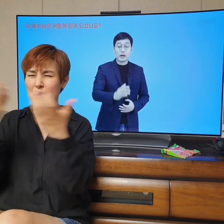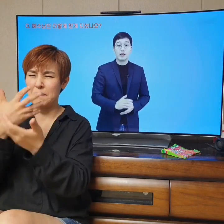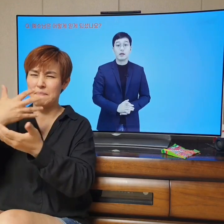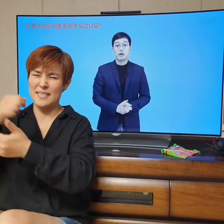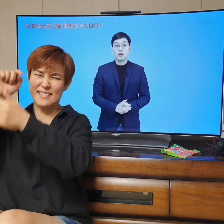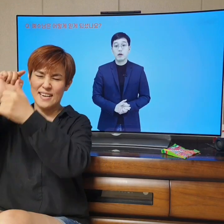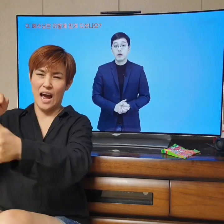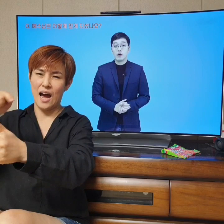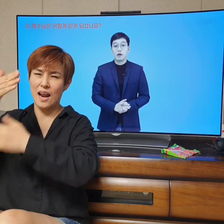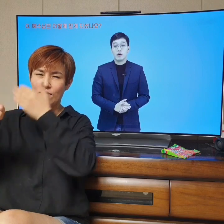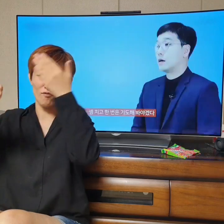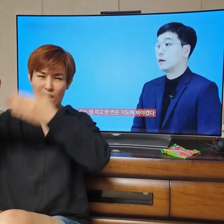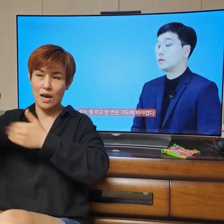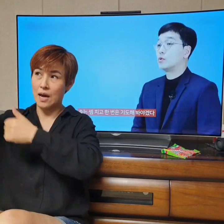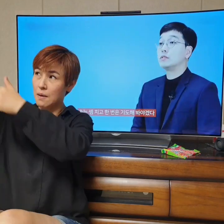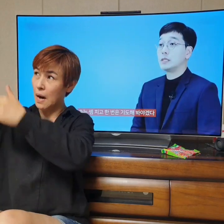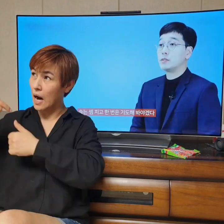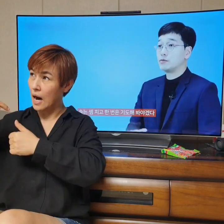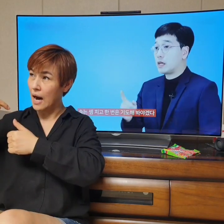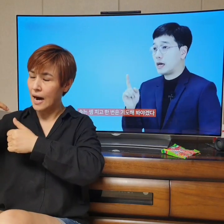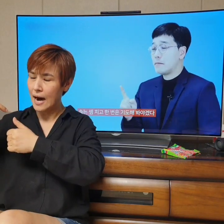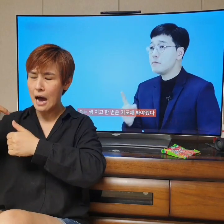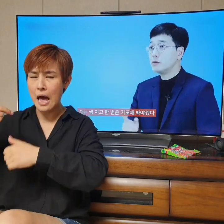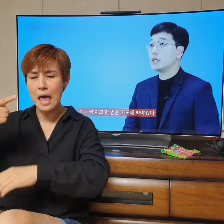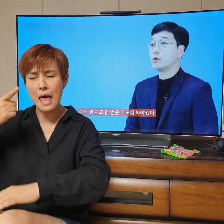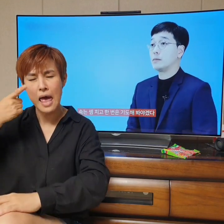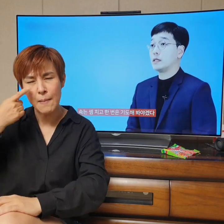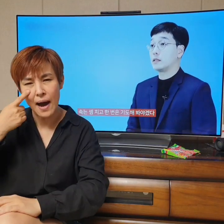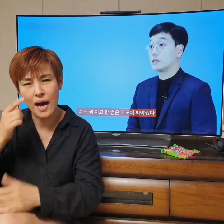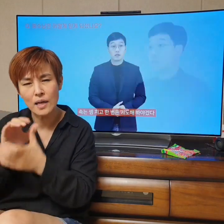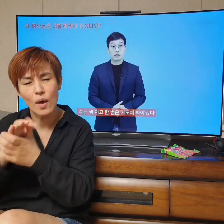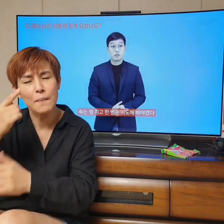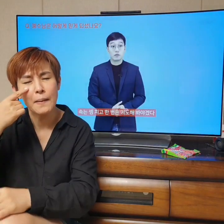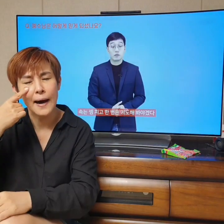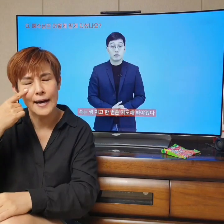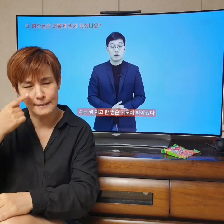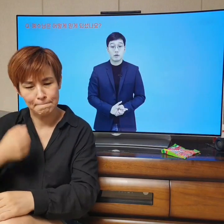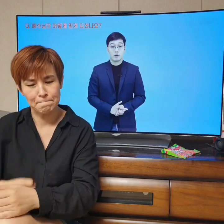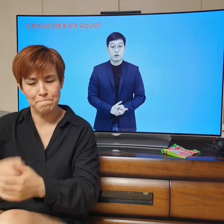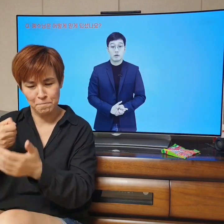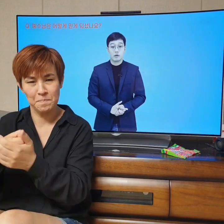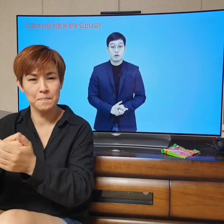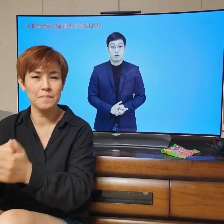만나주시라 그런 말에 성령샘 치고 내가 한 번은 기도해봐야 되겠다는 생각이 들어요.